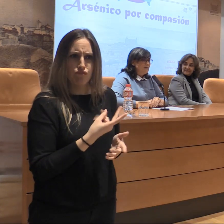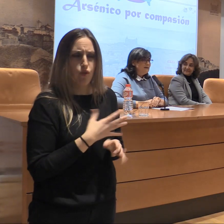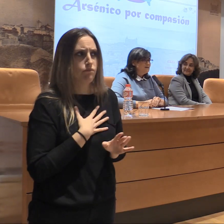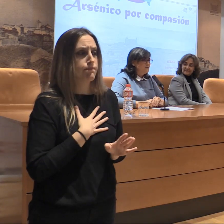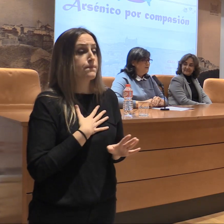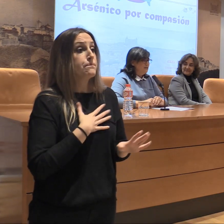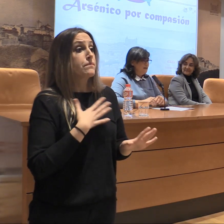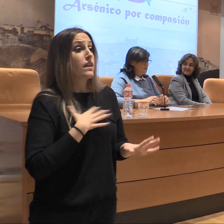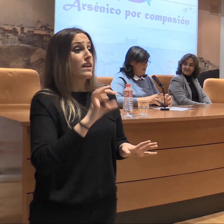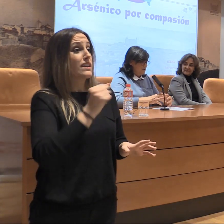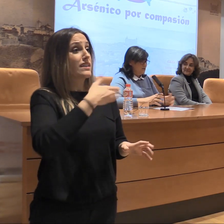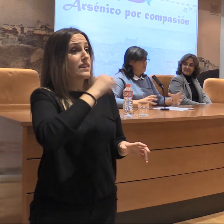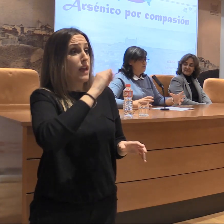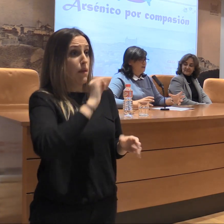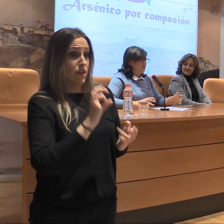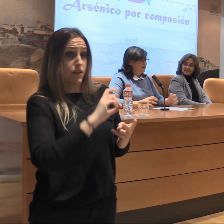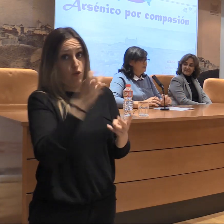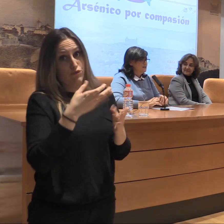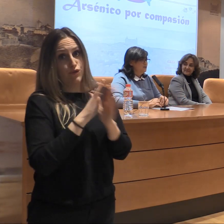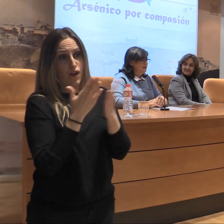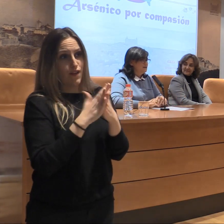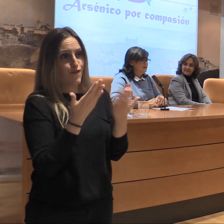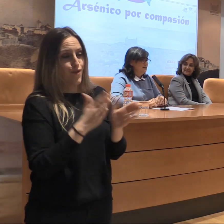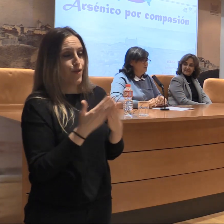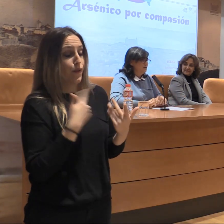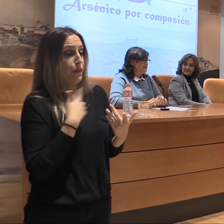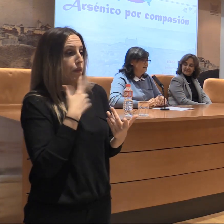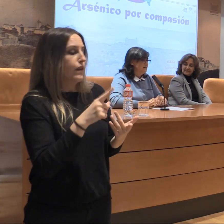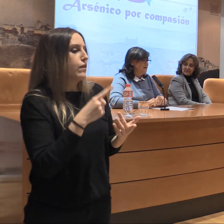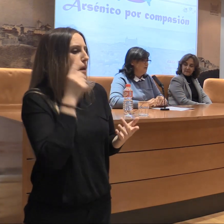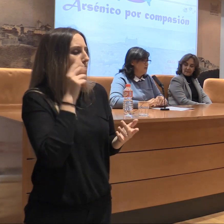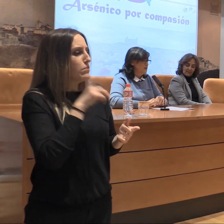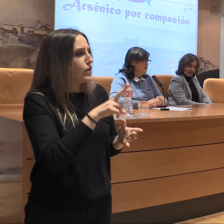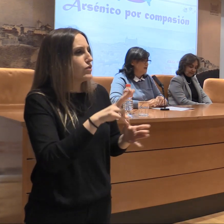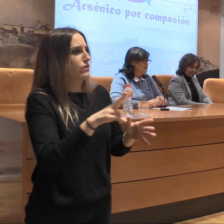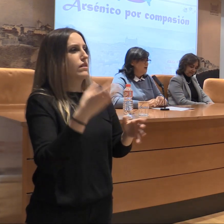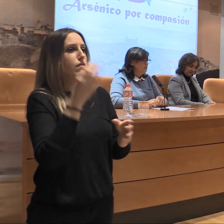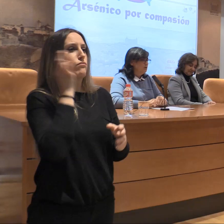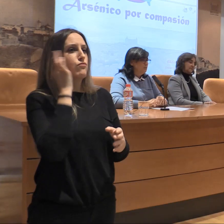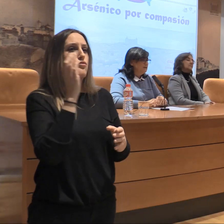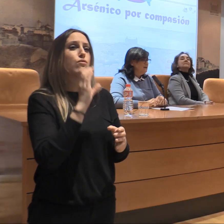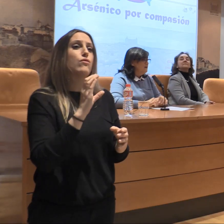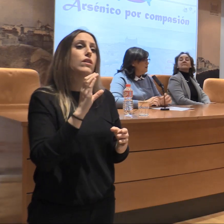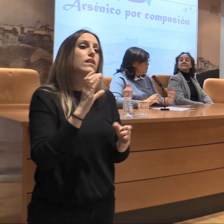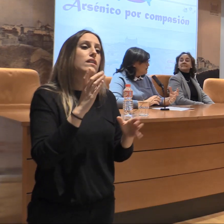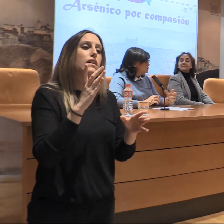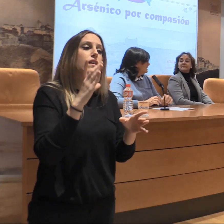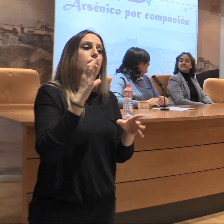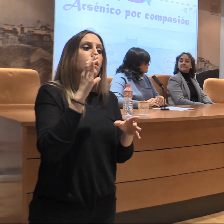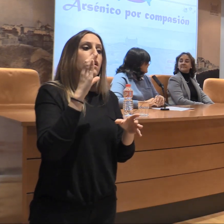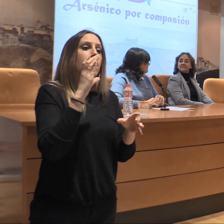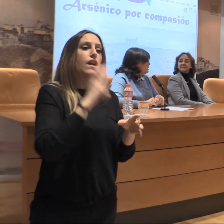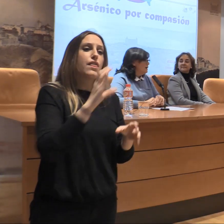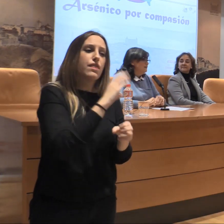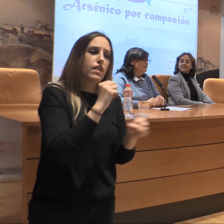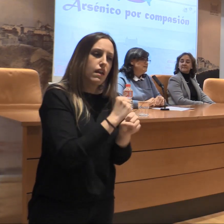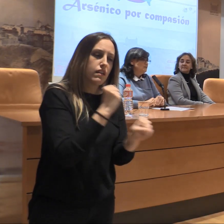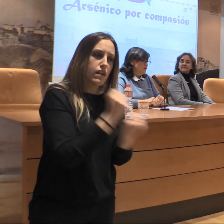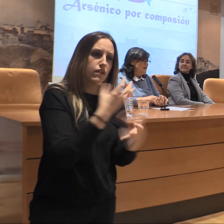En Sabias ofrece una visión sobre lo que han sido las mujeres que han trabajado en ciencias muy completa, con una cosa que le